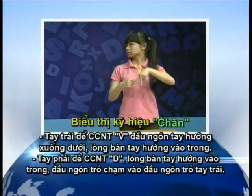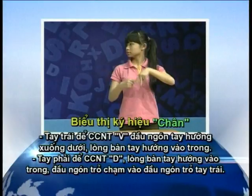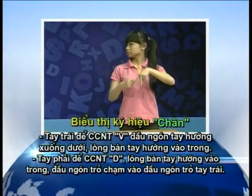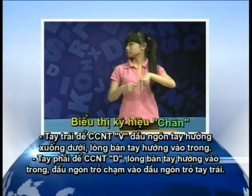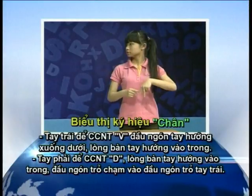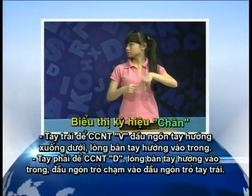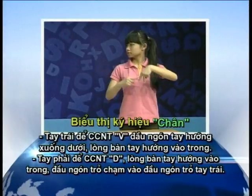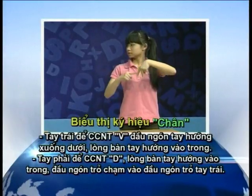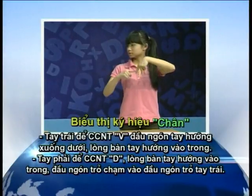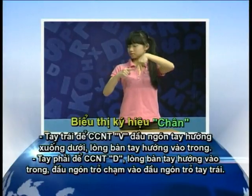Vào đầu ngón trỏ tay trái